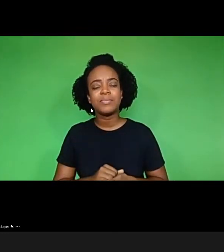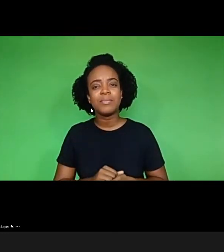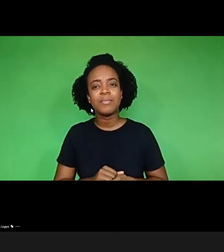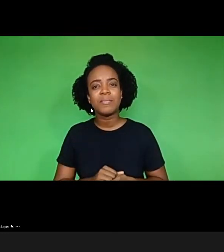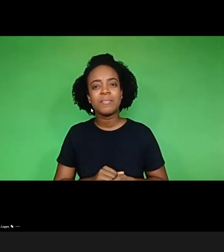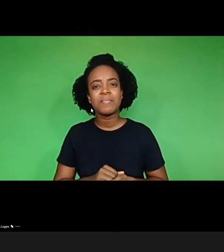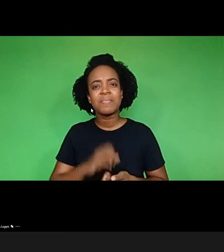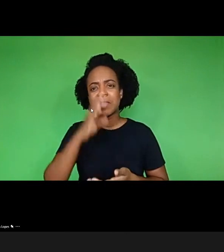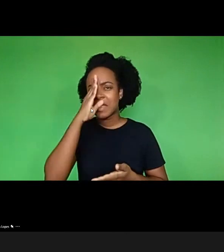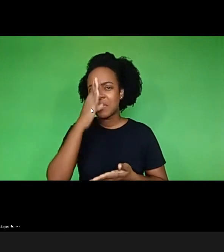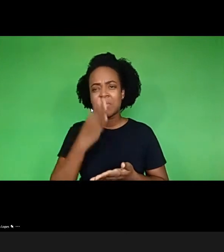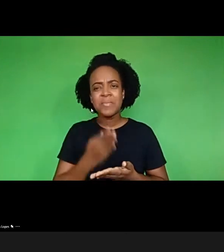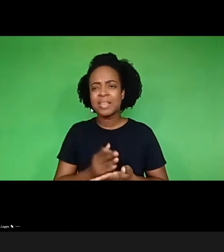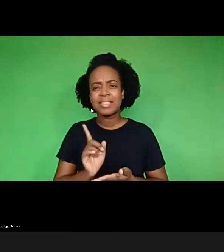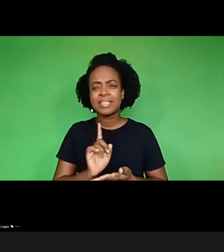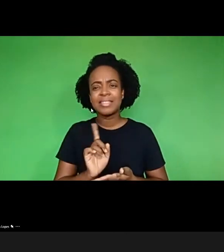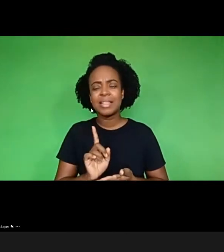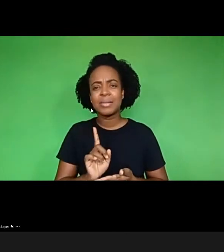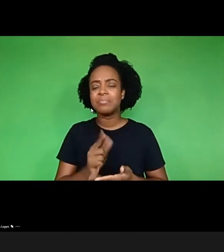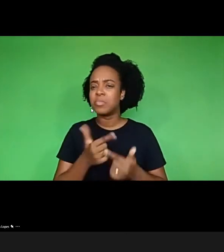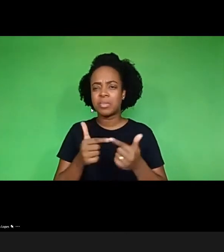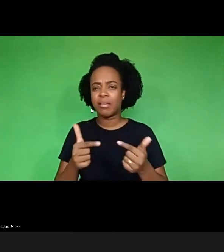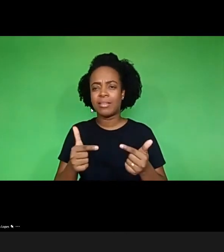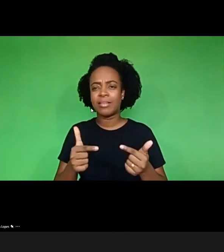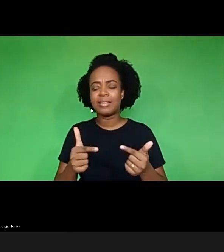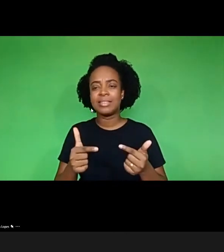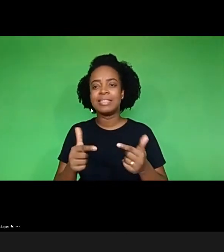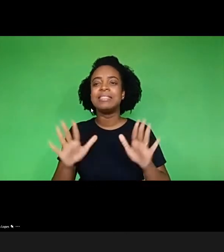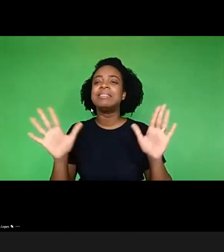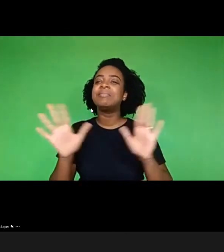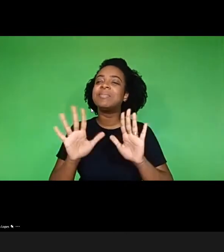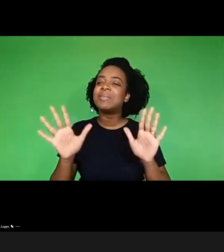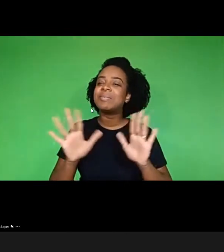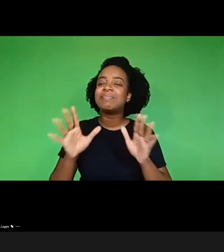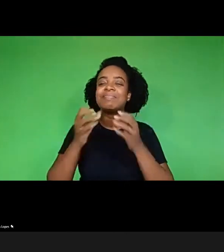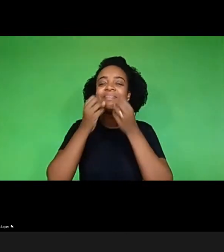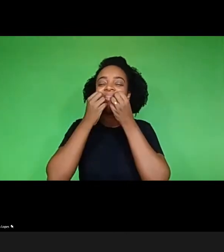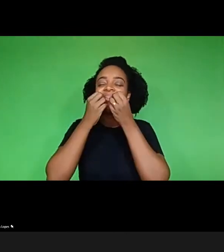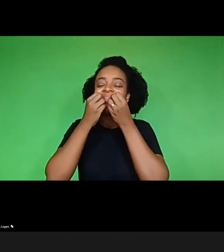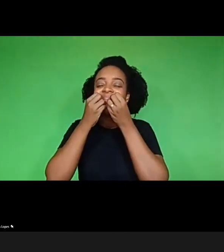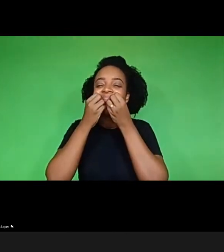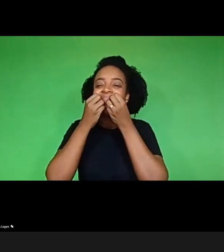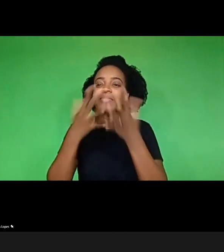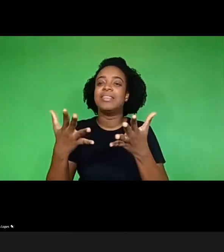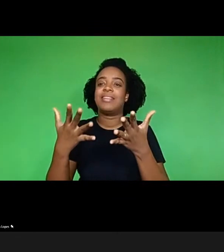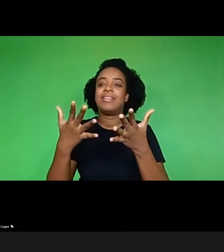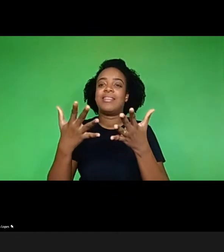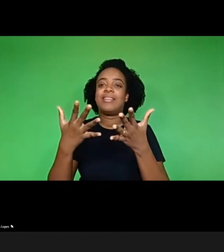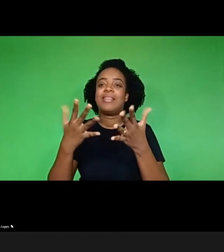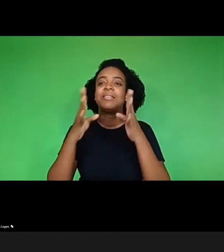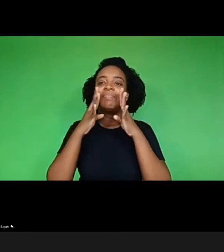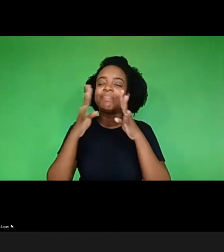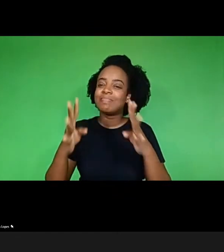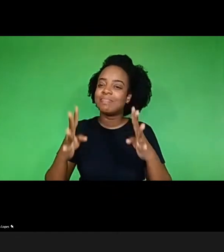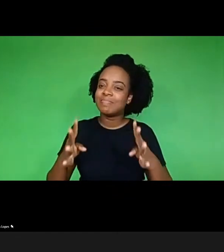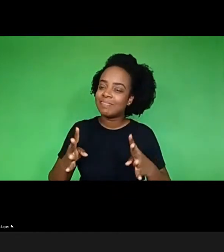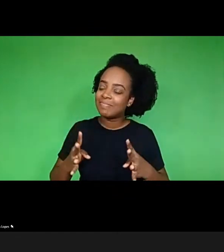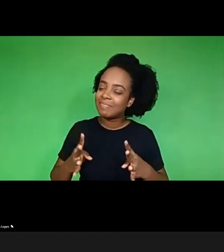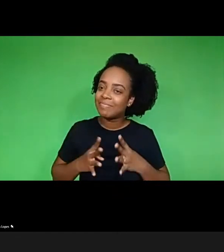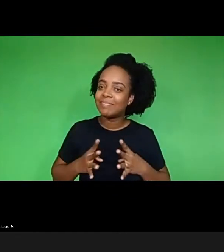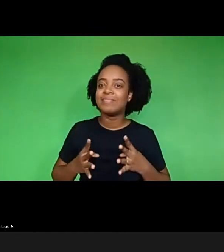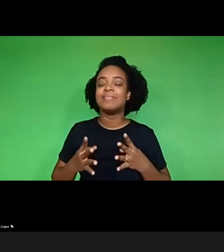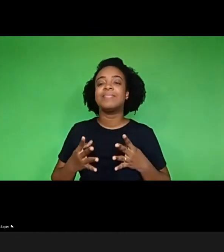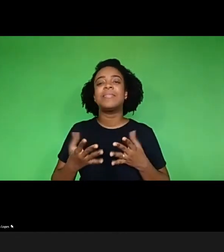Acredito que não. Não temos. Gente, muito obrigado pela presença de todos. Agradeço